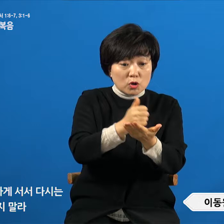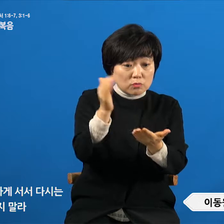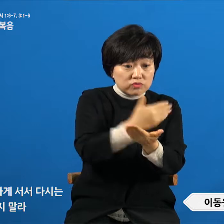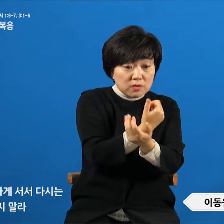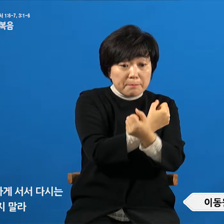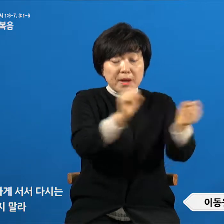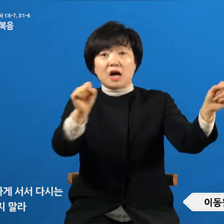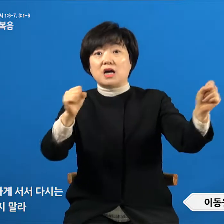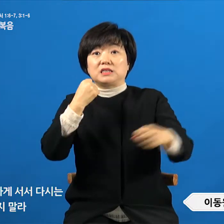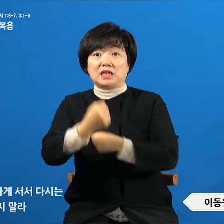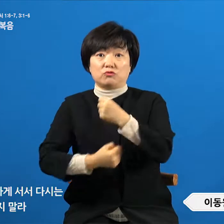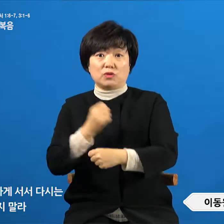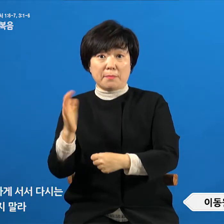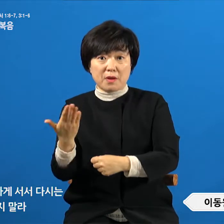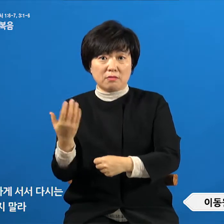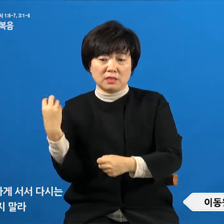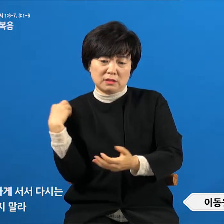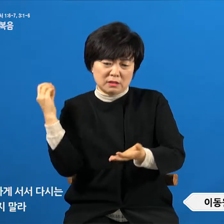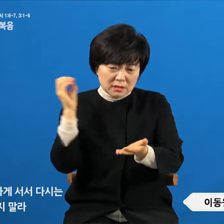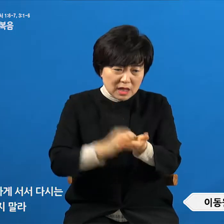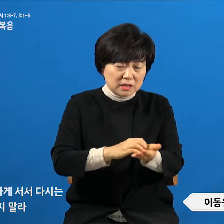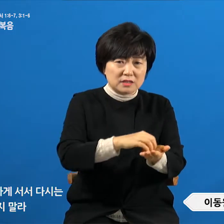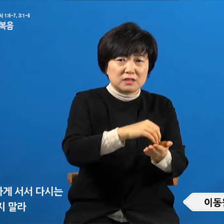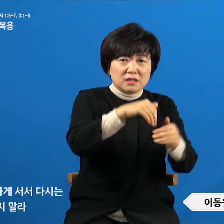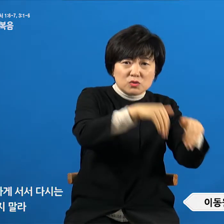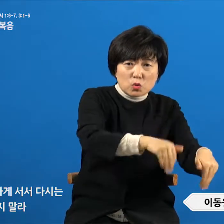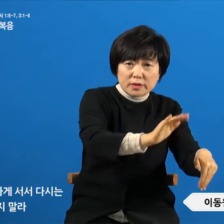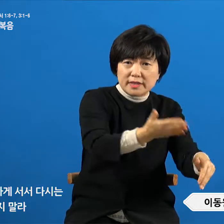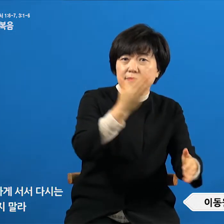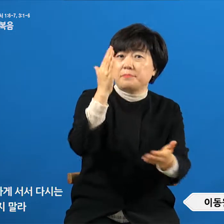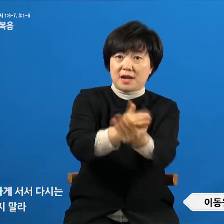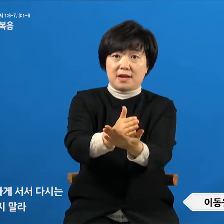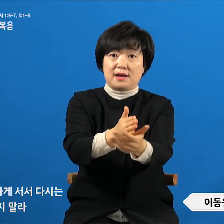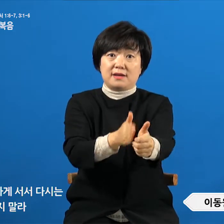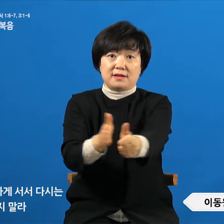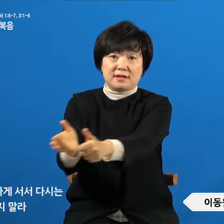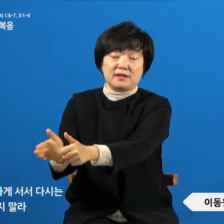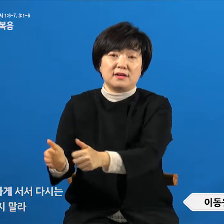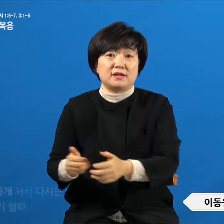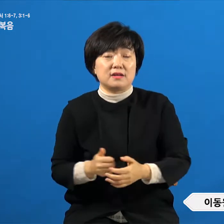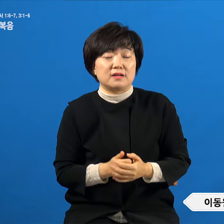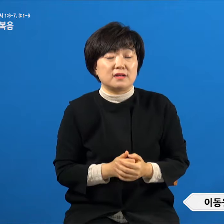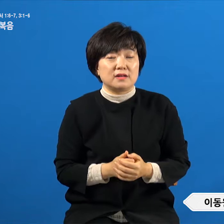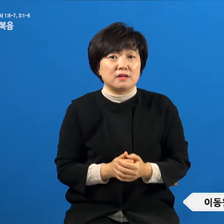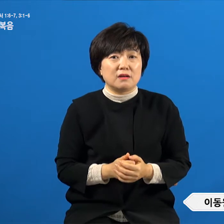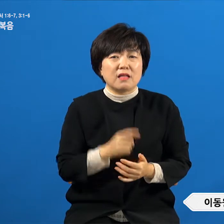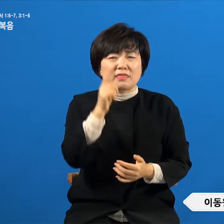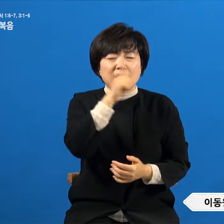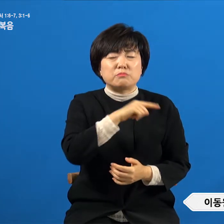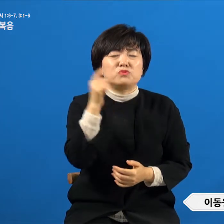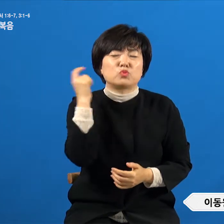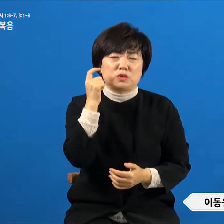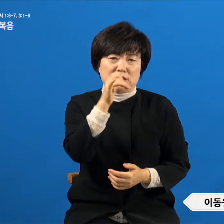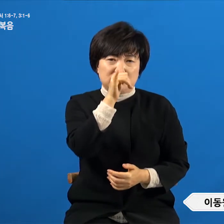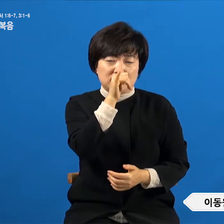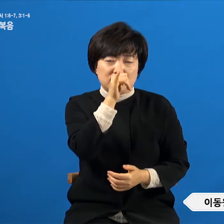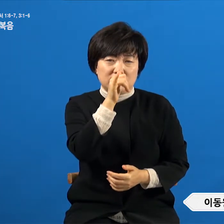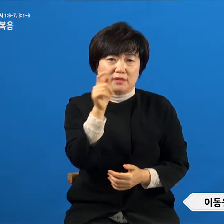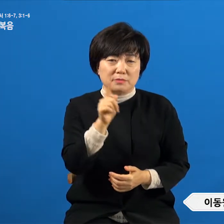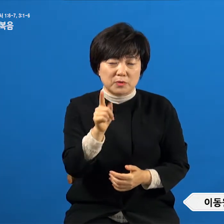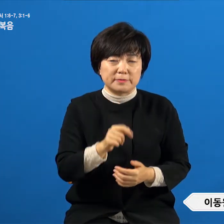얻었다면 다시는 종이 되지 말라. 이렇게 권고합니다. 자, 그런데 나쁜 소식이